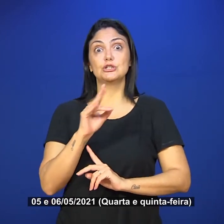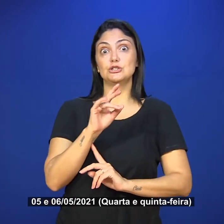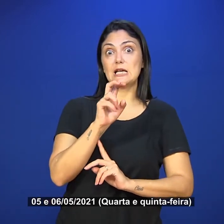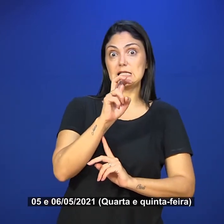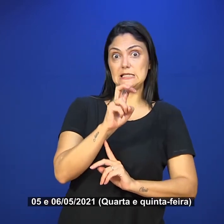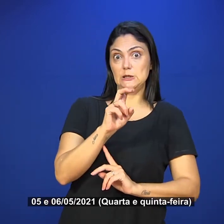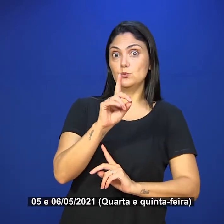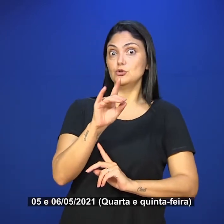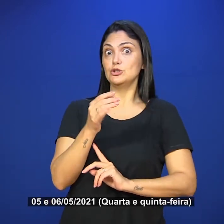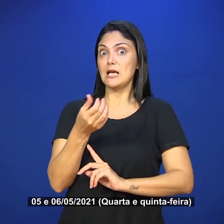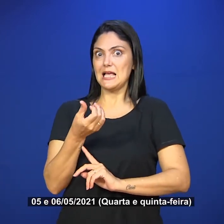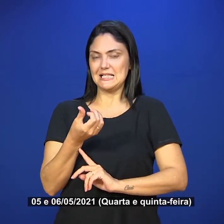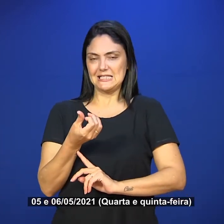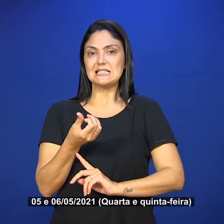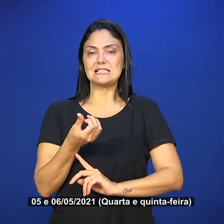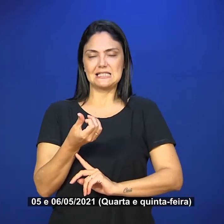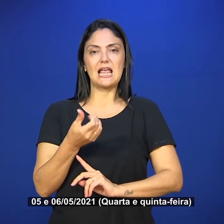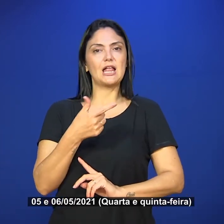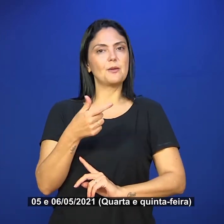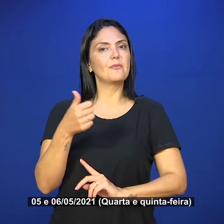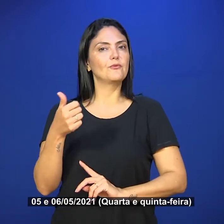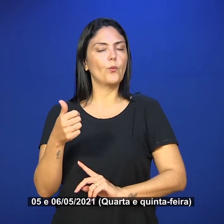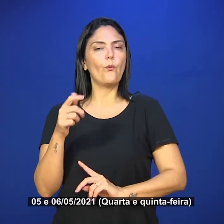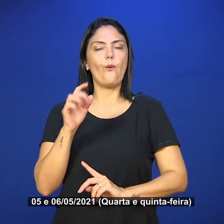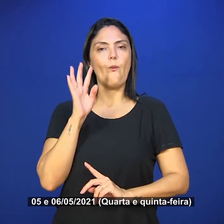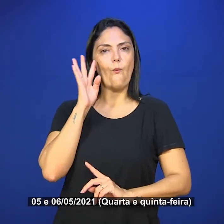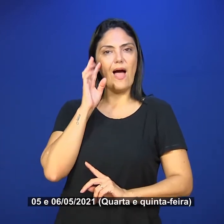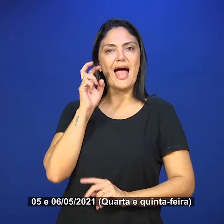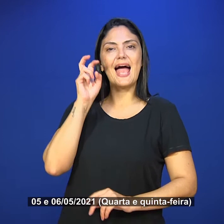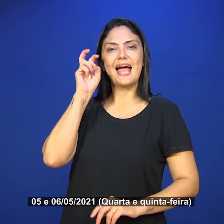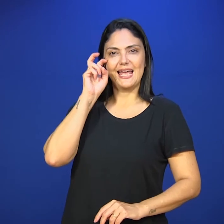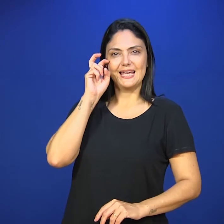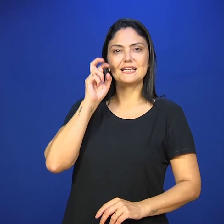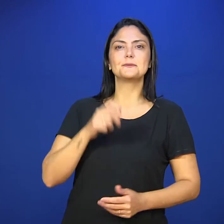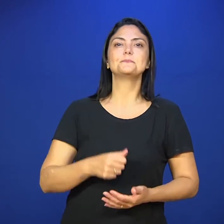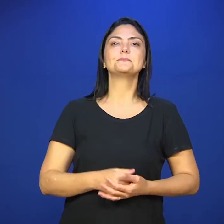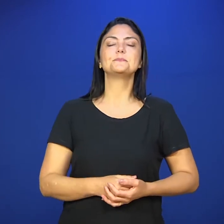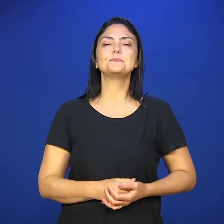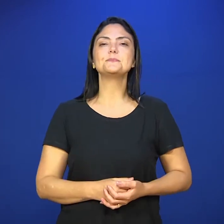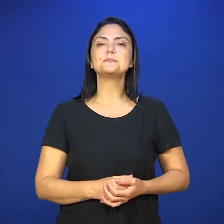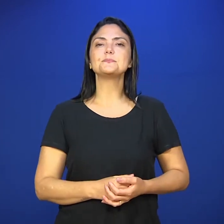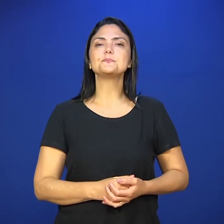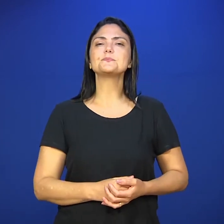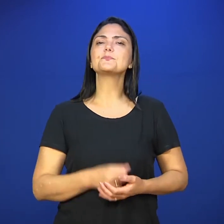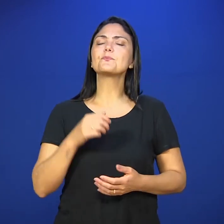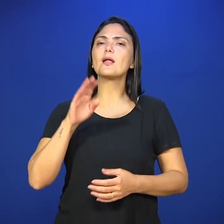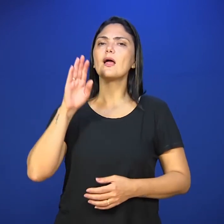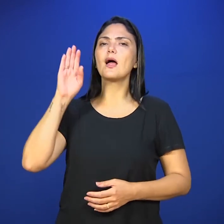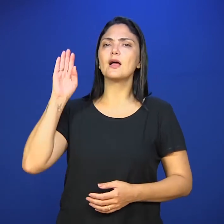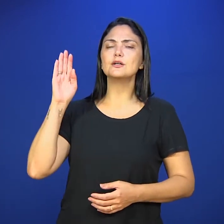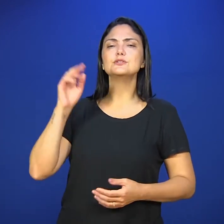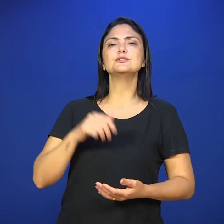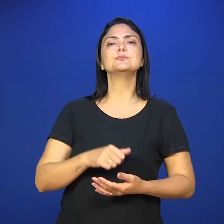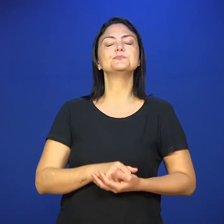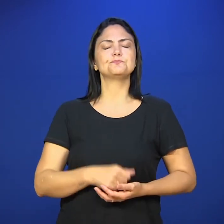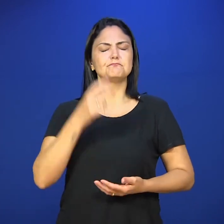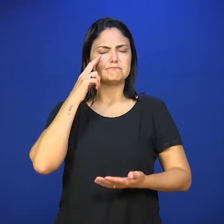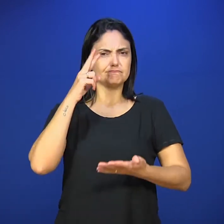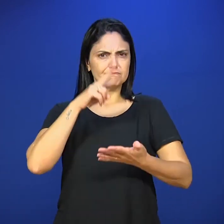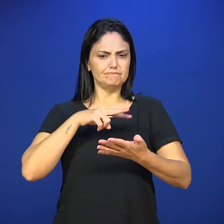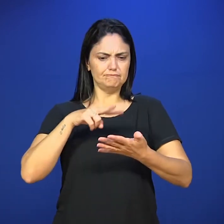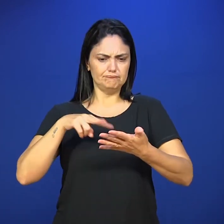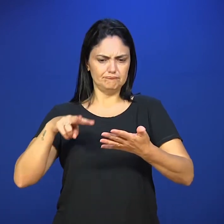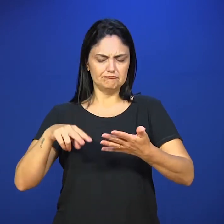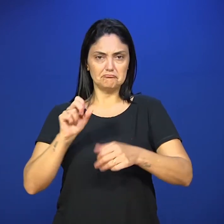e 6/5 de 2021, quarta e quinta-feira. 7. O candidato, durante o período de conferência